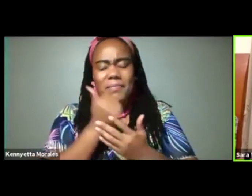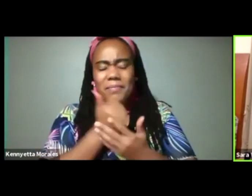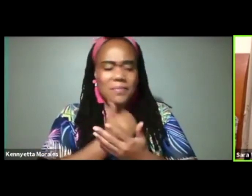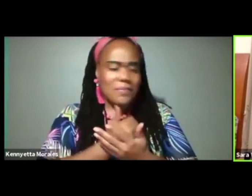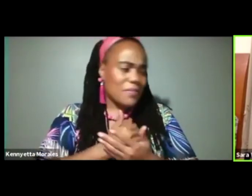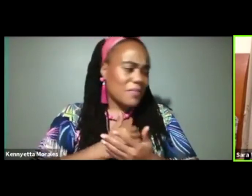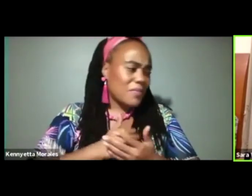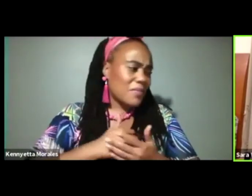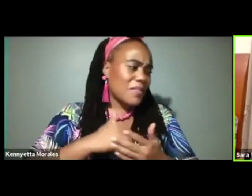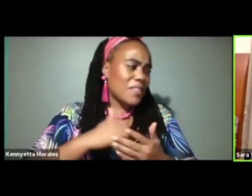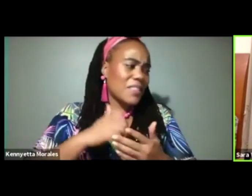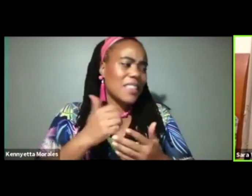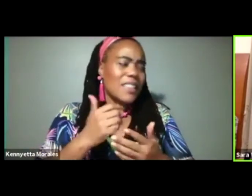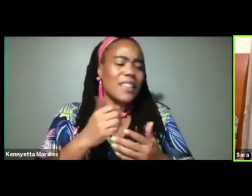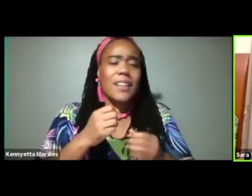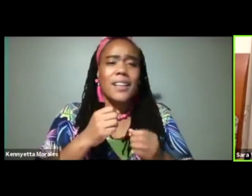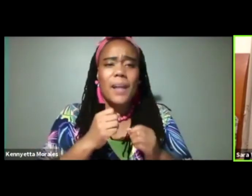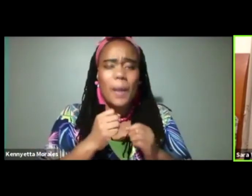Siento tu